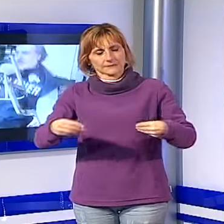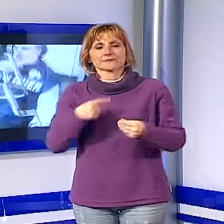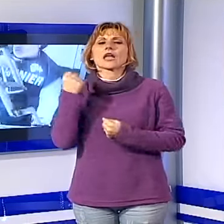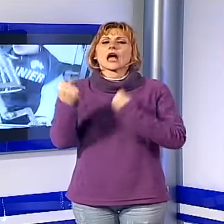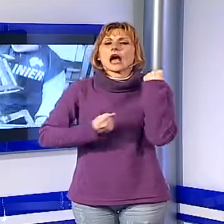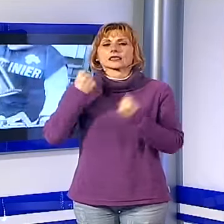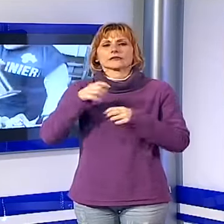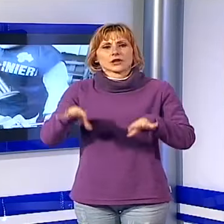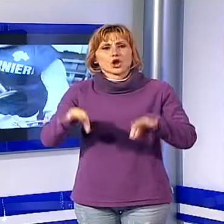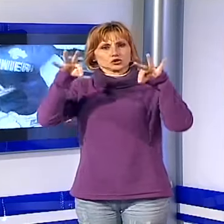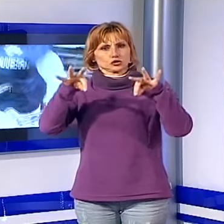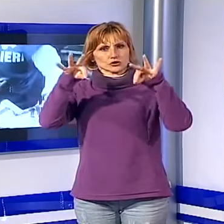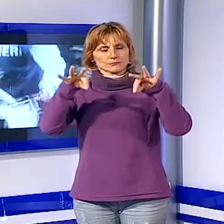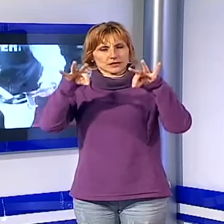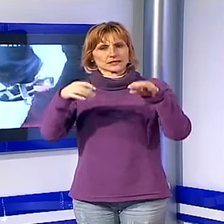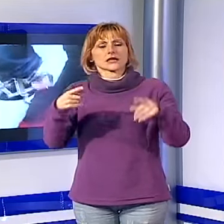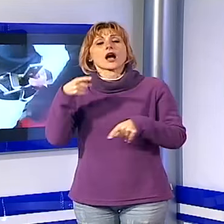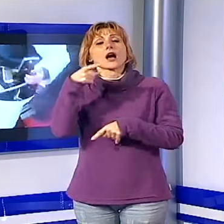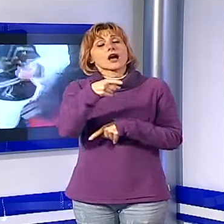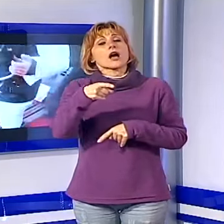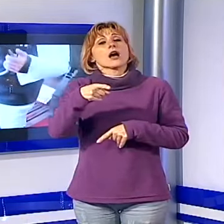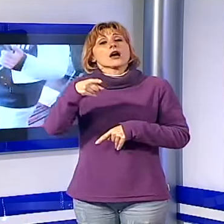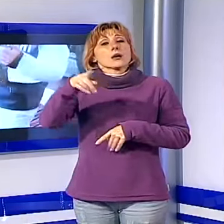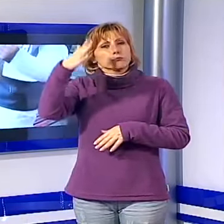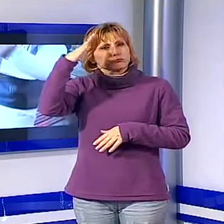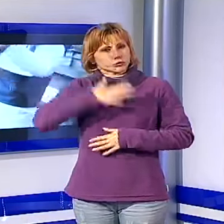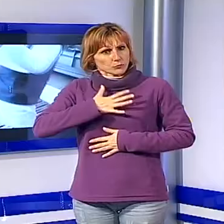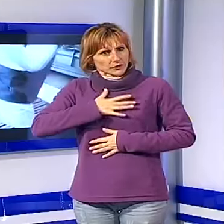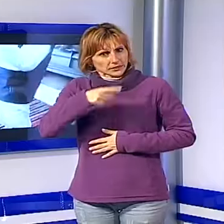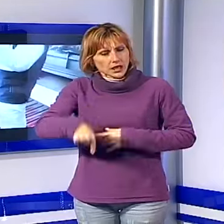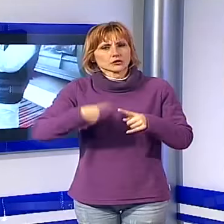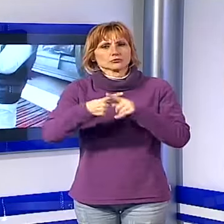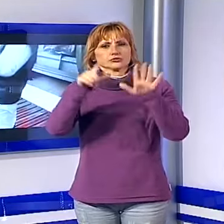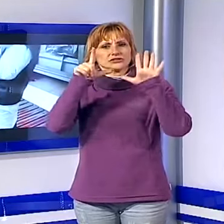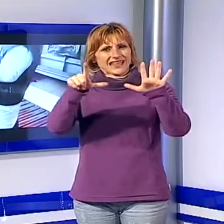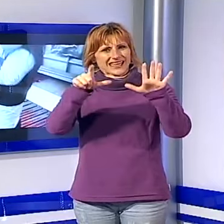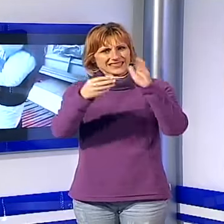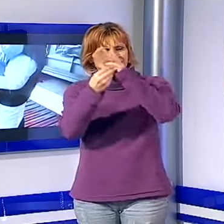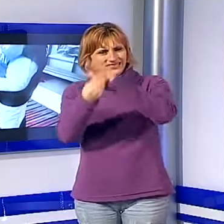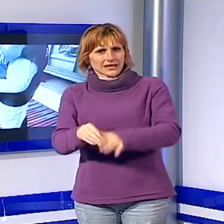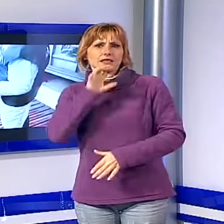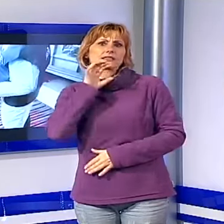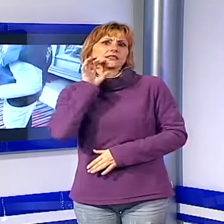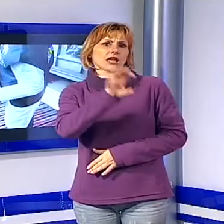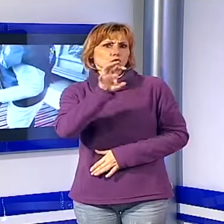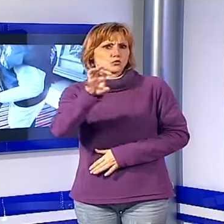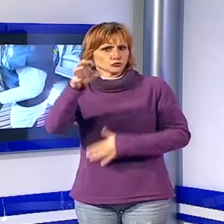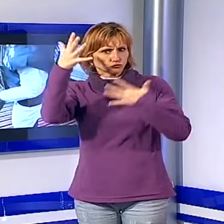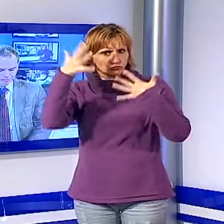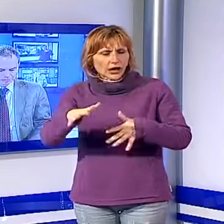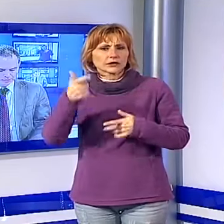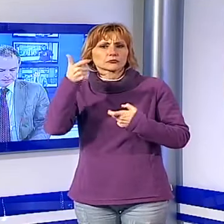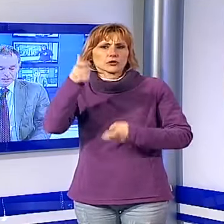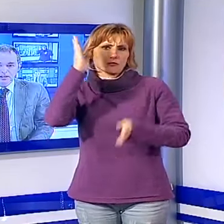stata sospesa, mentre il titolare e i 7 dipendenti sono stati denunciati per maltrattamento di animali.